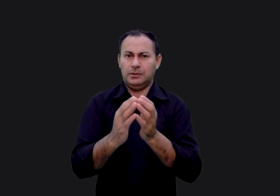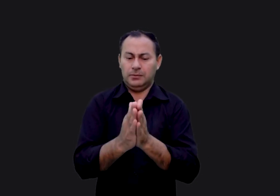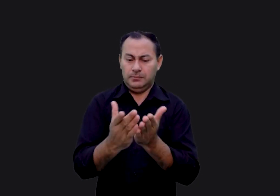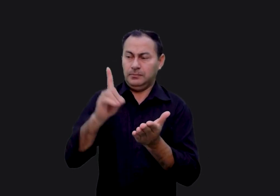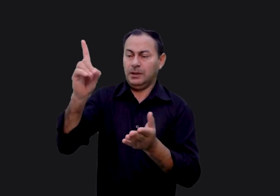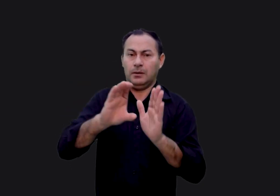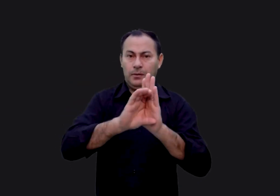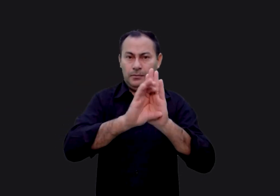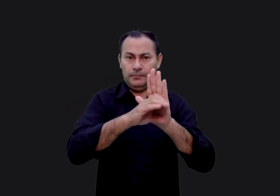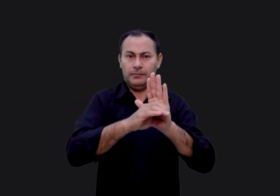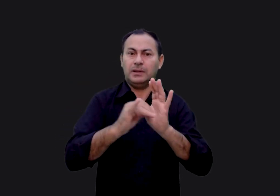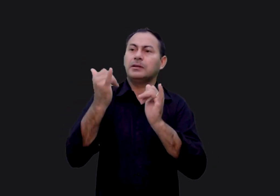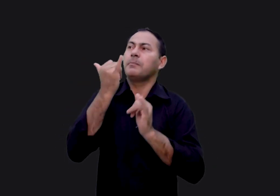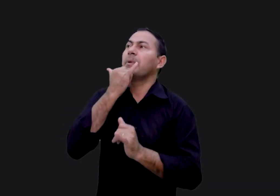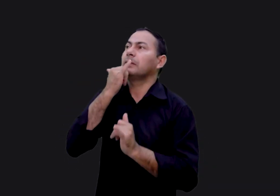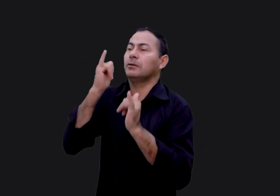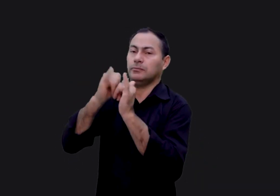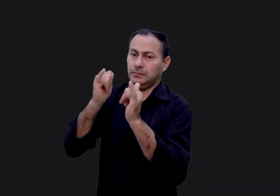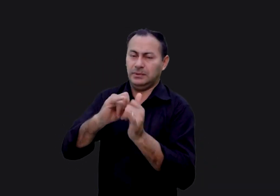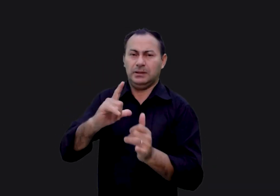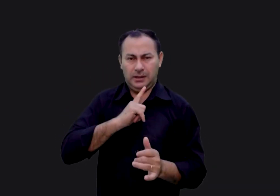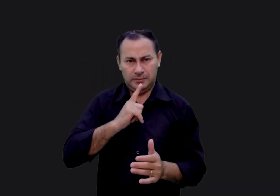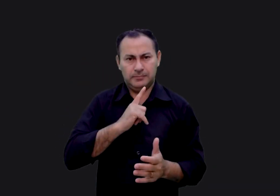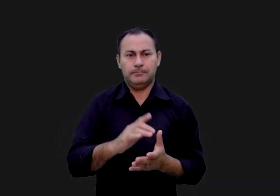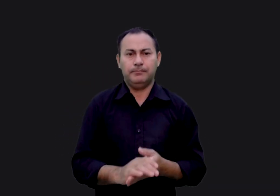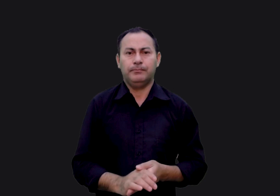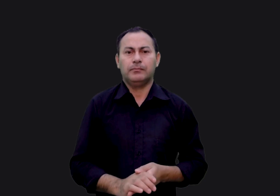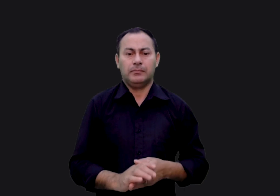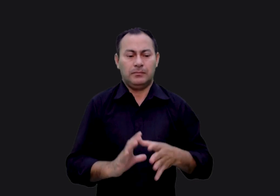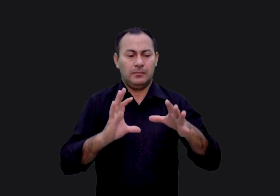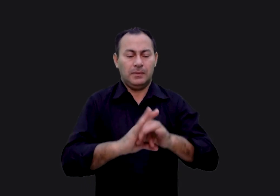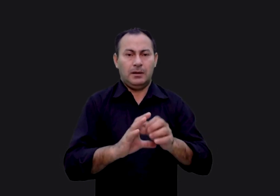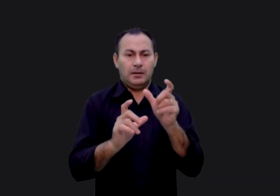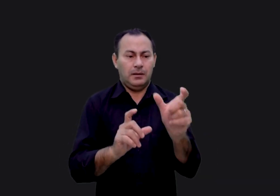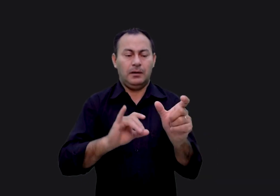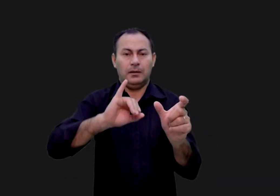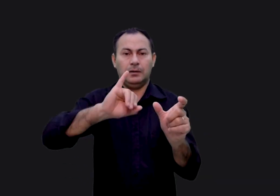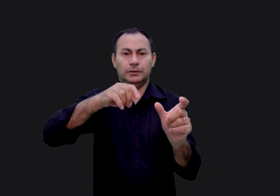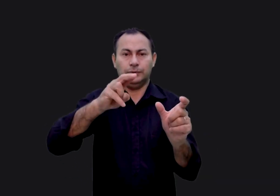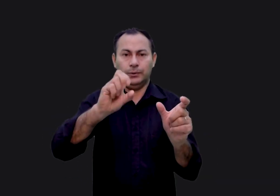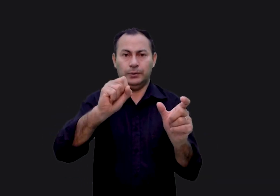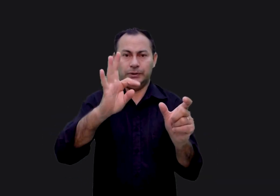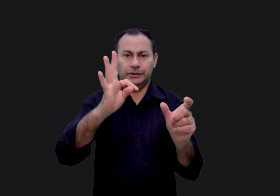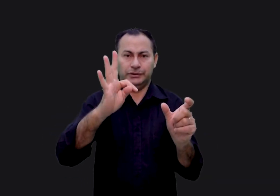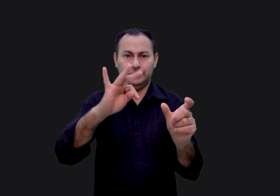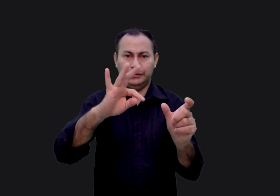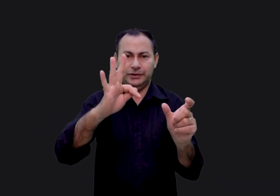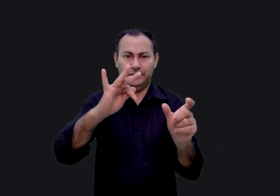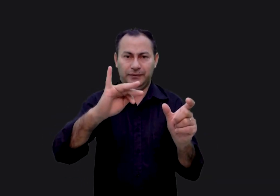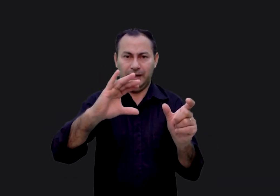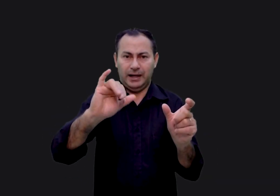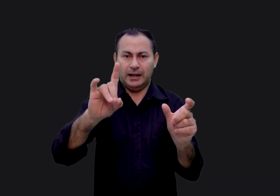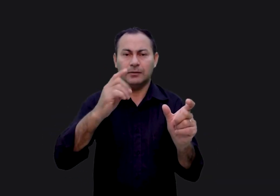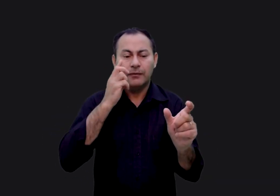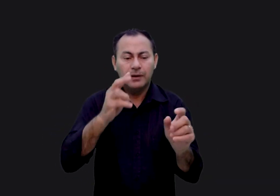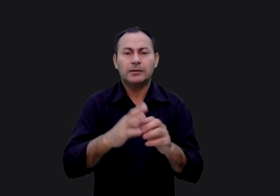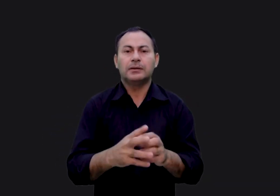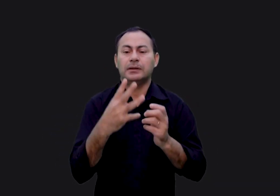esse conceito de justificação. Ligadas à palavra justificado, observemos a ocorrência de